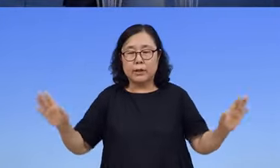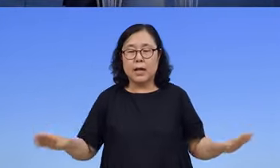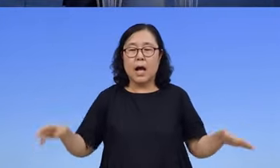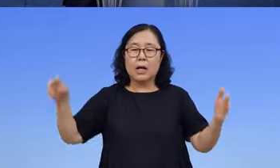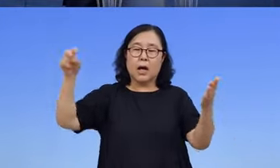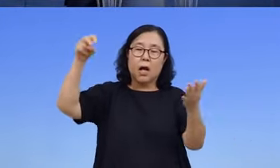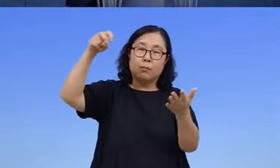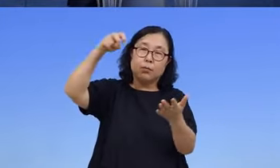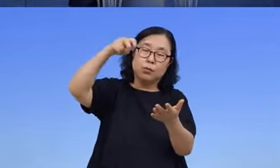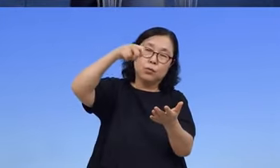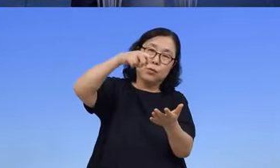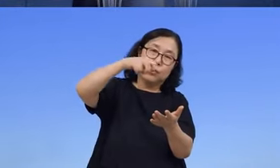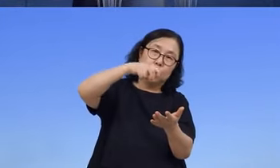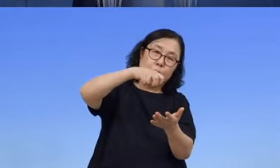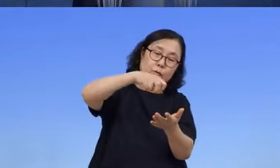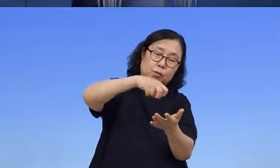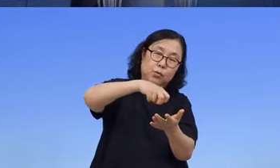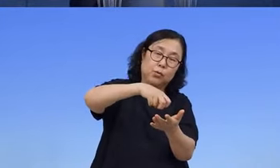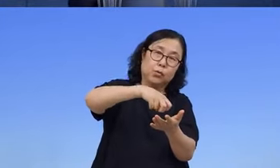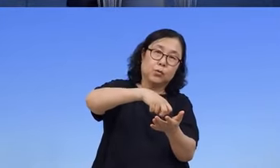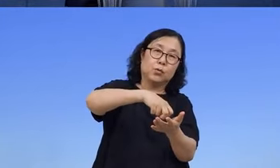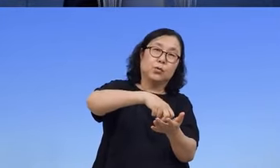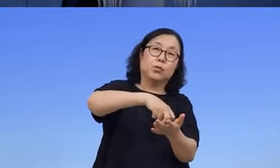천사가 무릎 꿇고